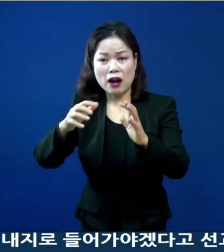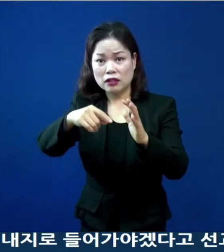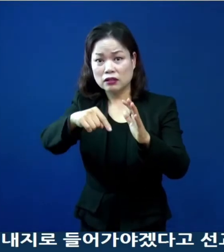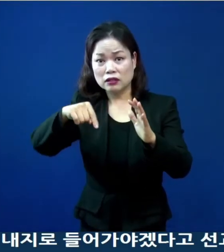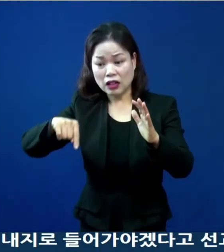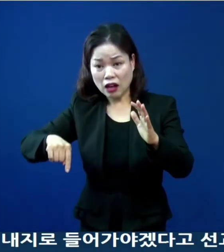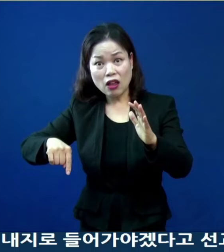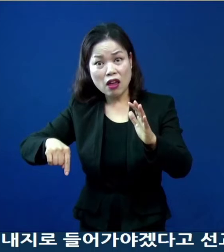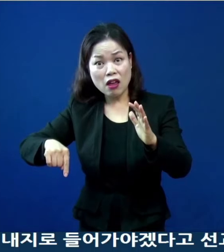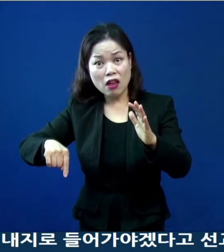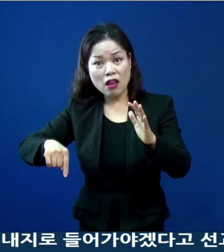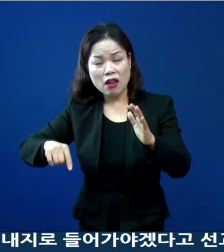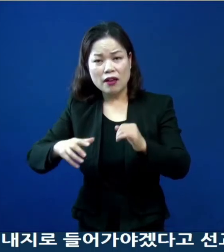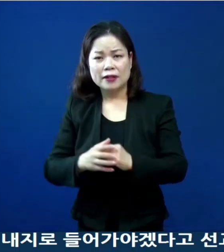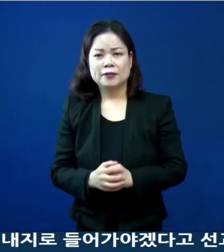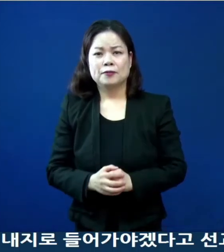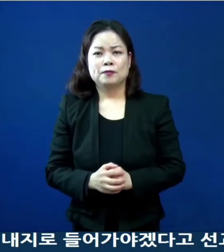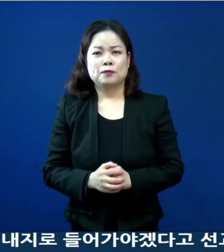거기서